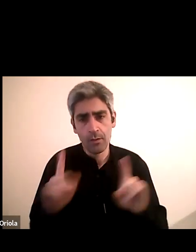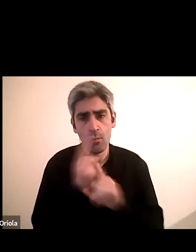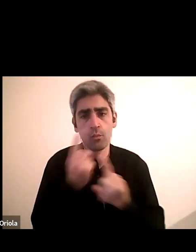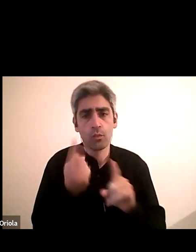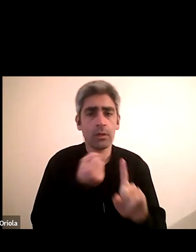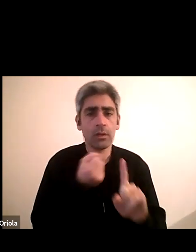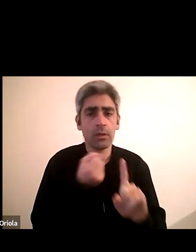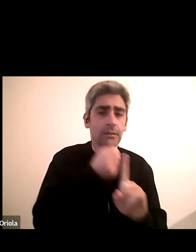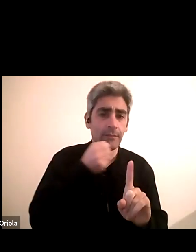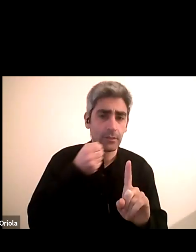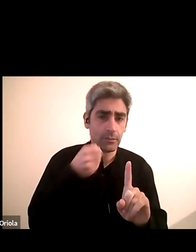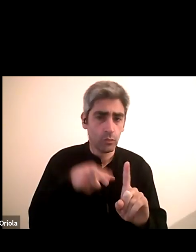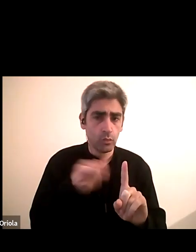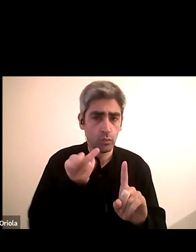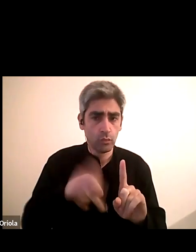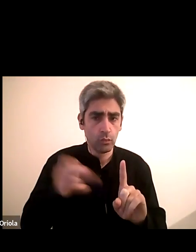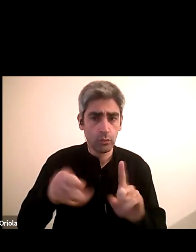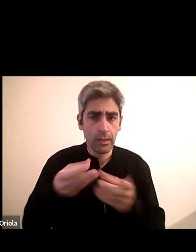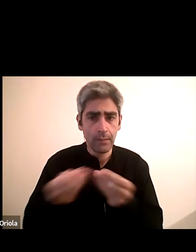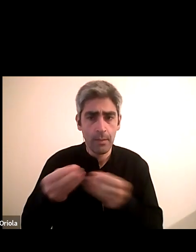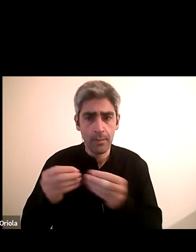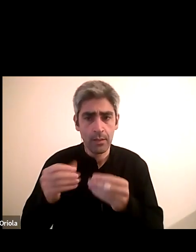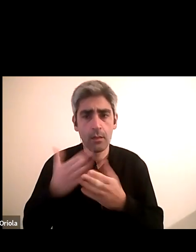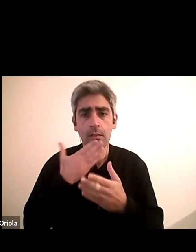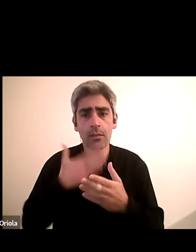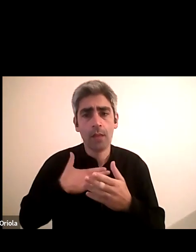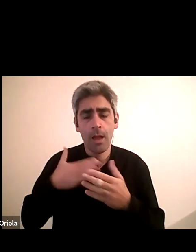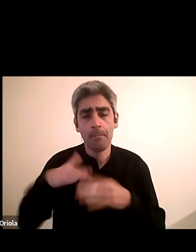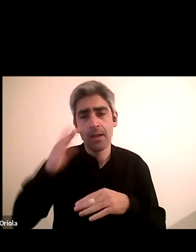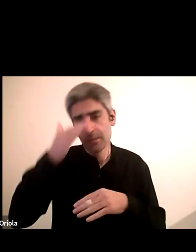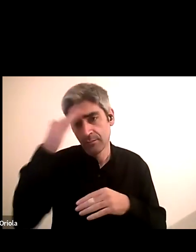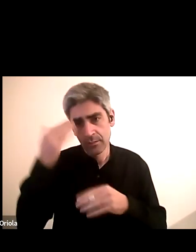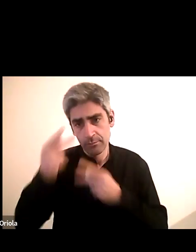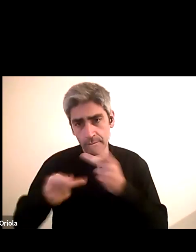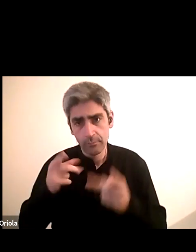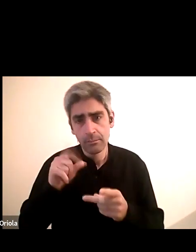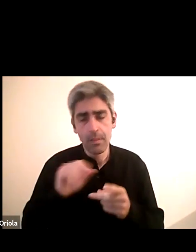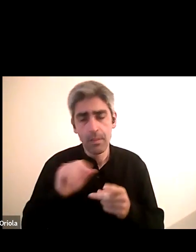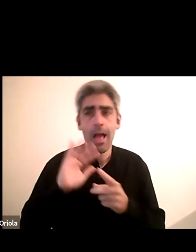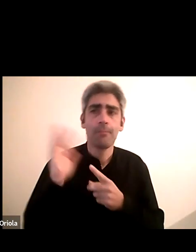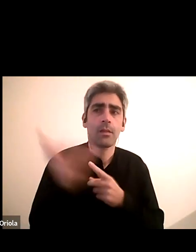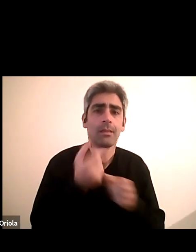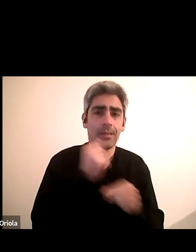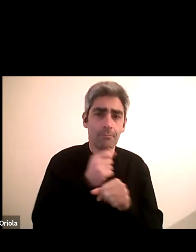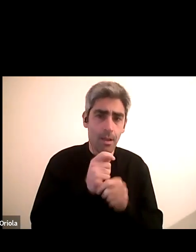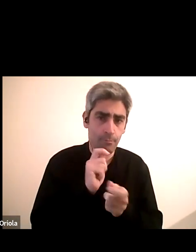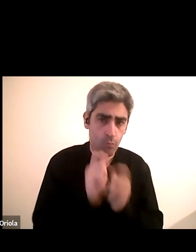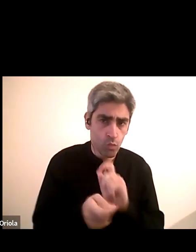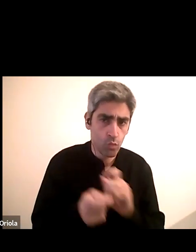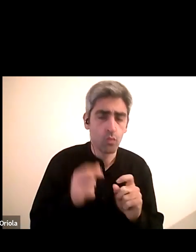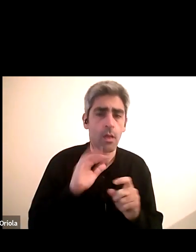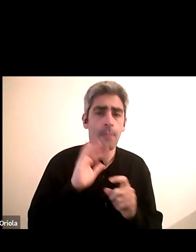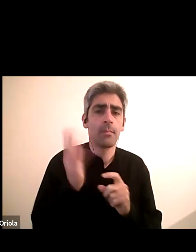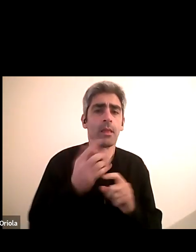desafios dos equipamentos são cada vez maiores. Depois, o ambiente de trabalho também muda, porque o ambiente térmico vai passar